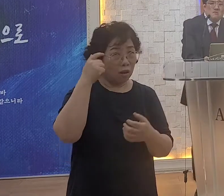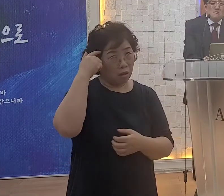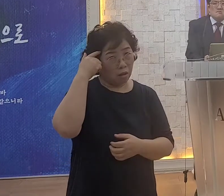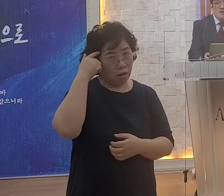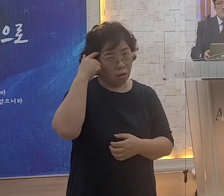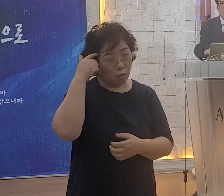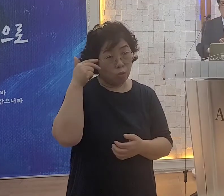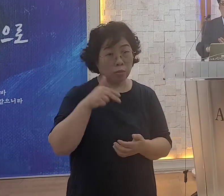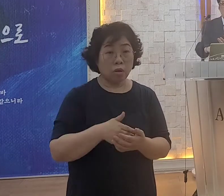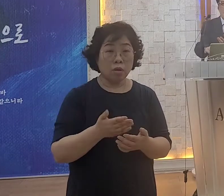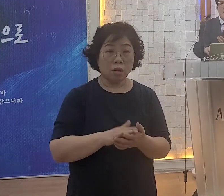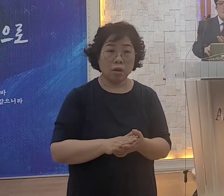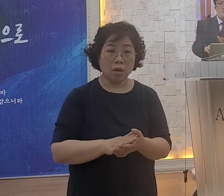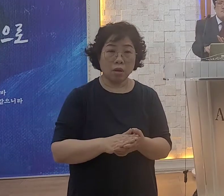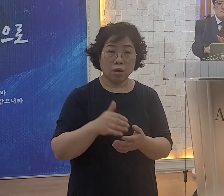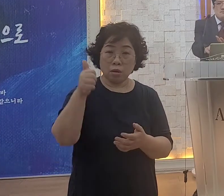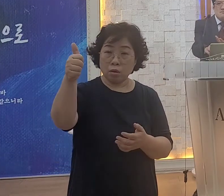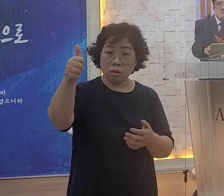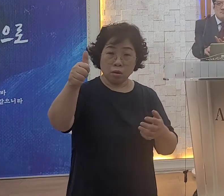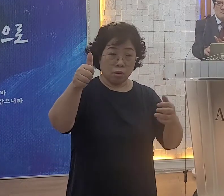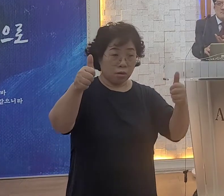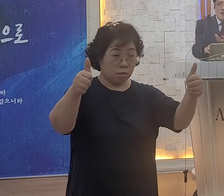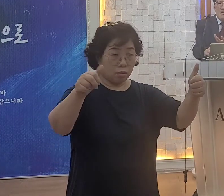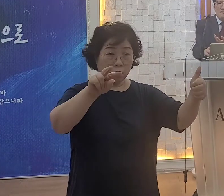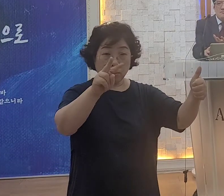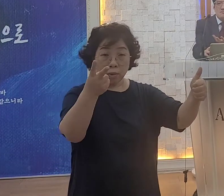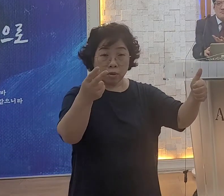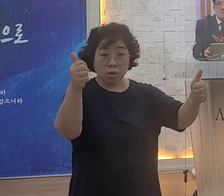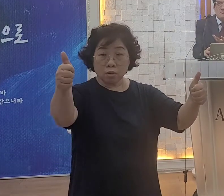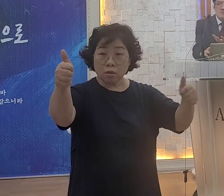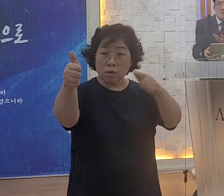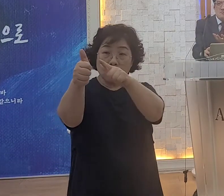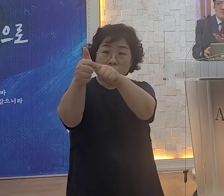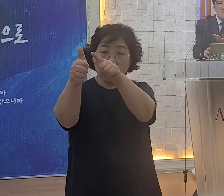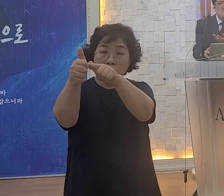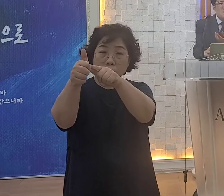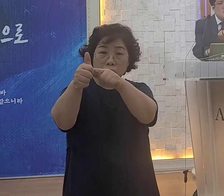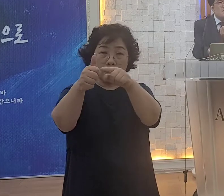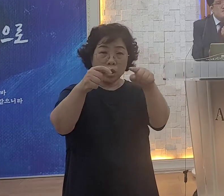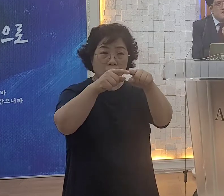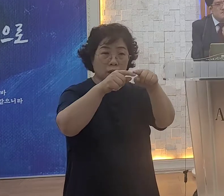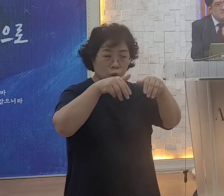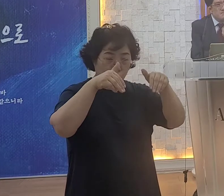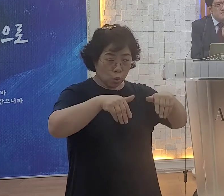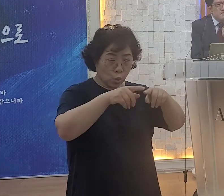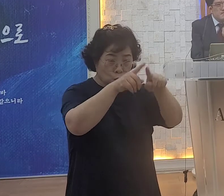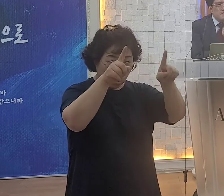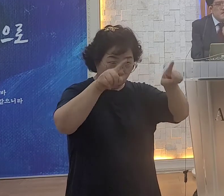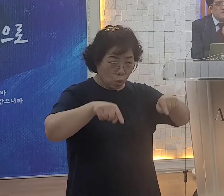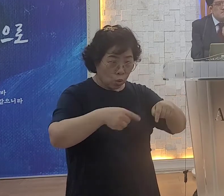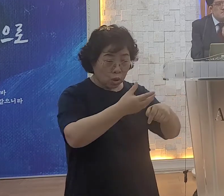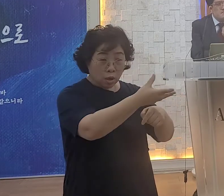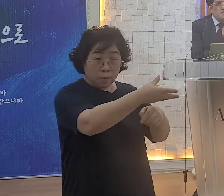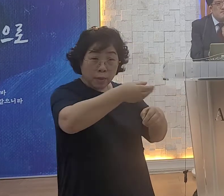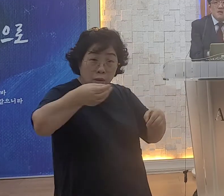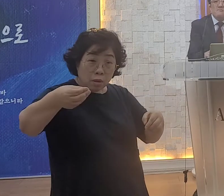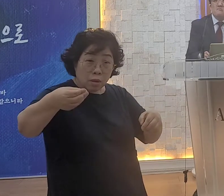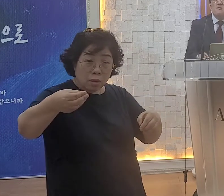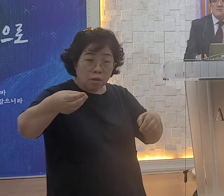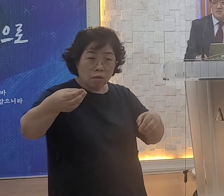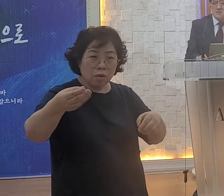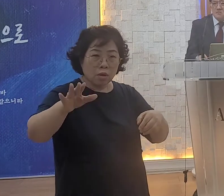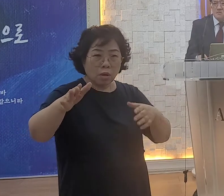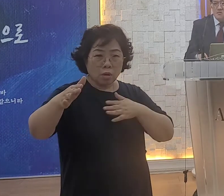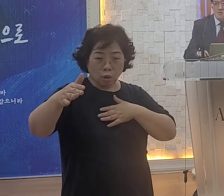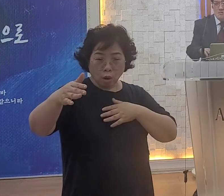아니고 그 사람이 이제 나의 노예 문서를 그 새 주인이 샀단 말이죠. 그래가지고는 내가